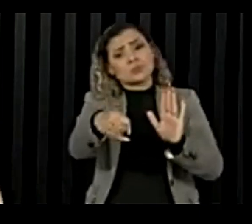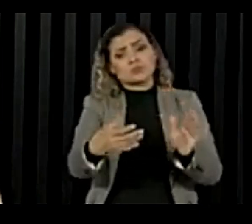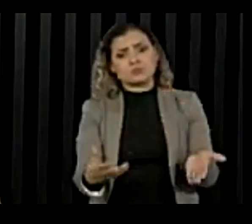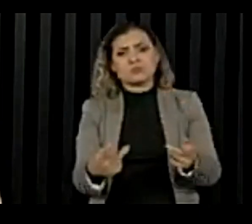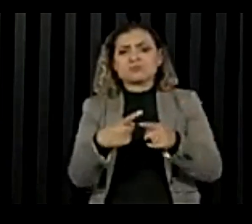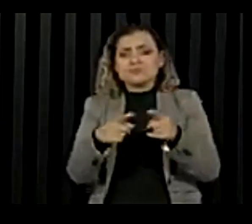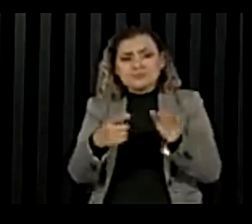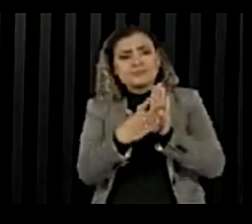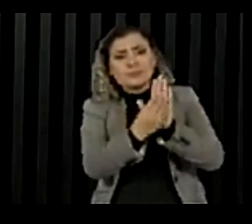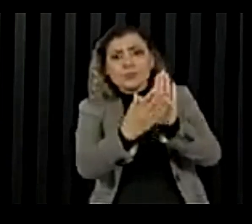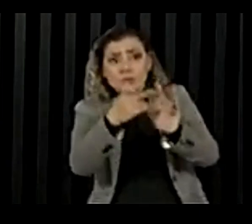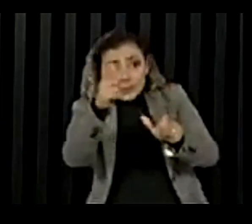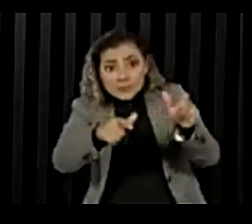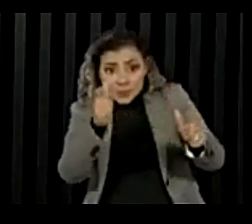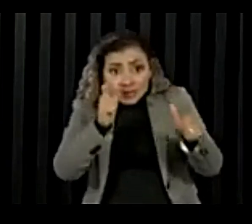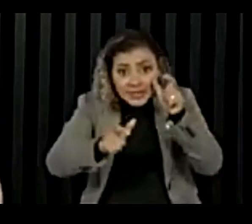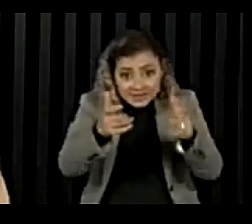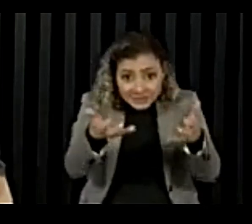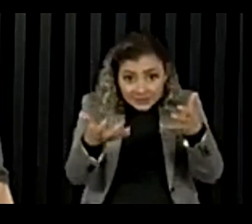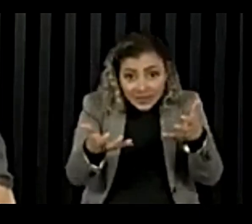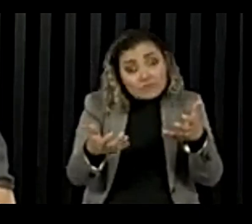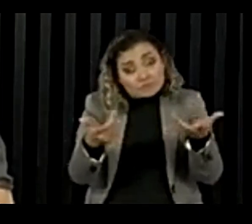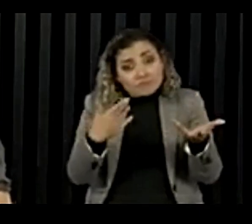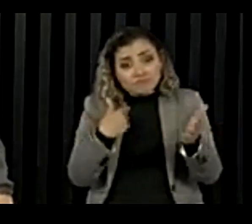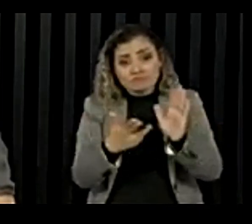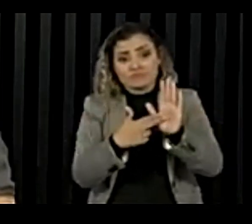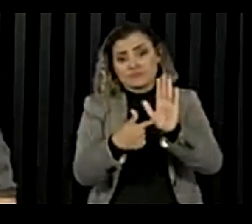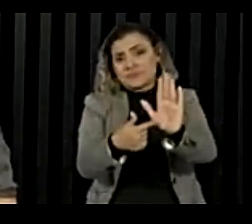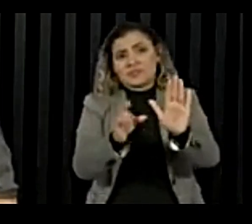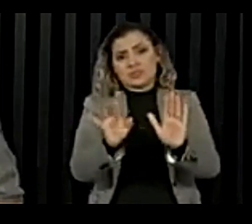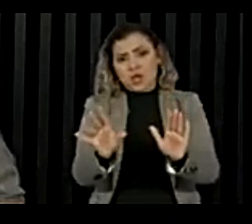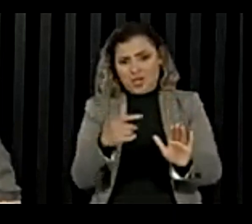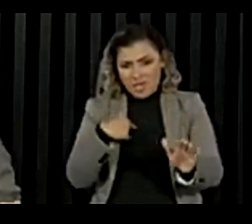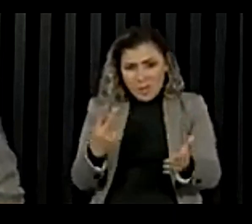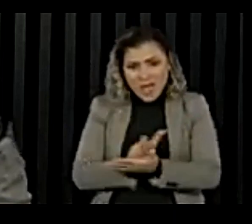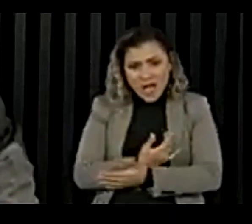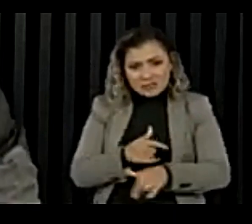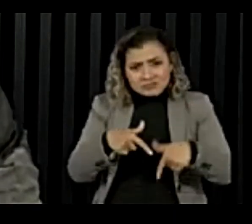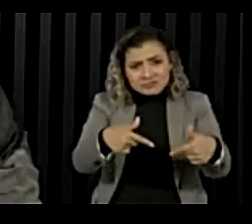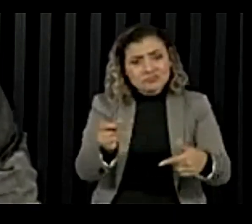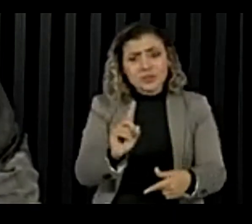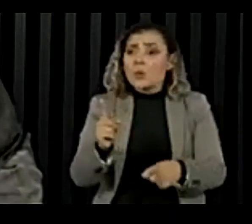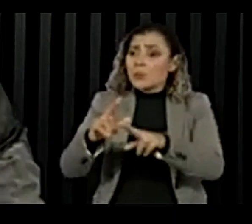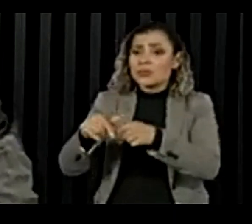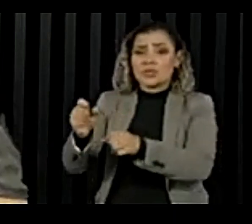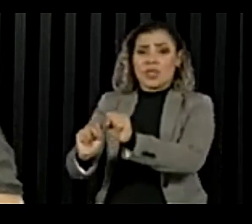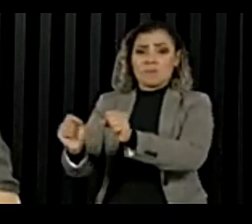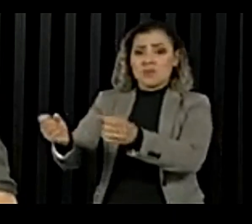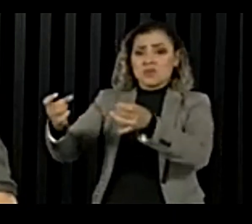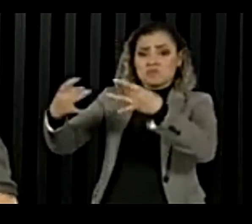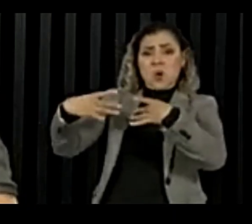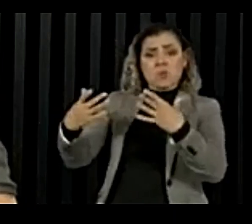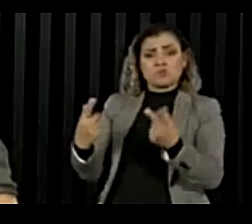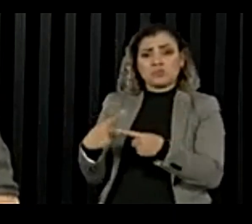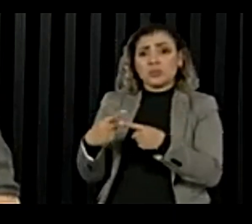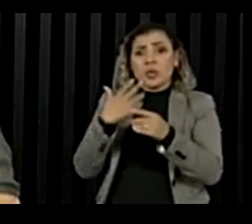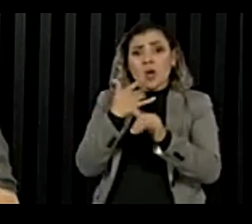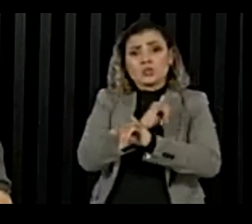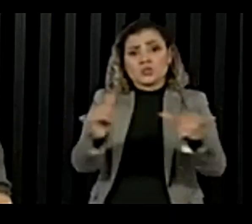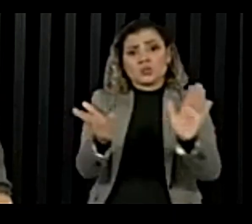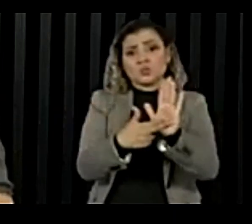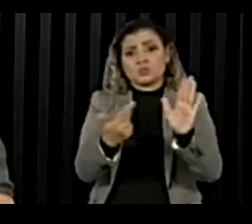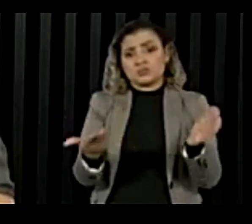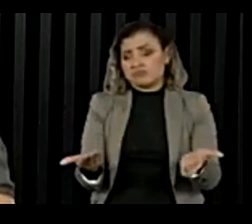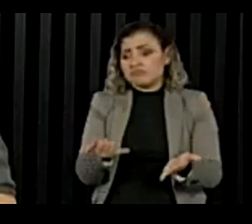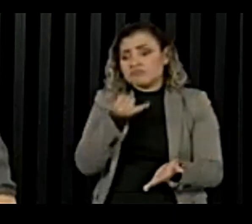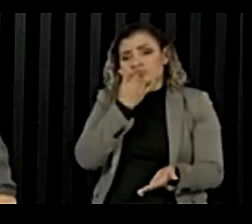exemplo para pessoas que possam estar interessadas sobre esse assunto, eu achei que eu não fiz nada de errado que justificasse a perda do contrato. E mesmo assim ele foi cancelado, então